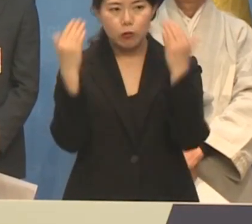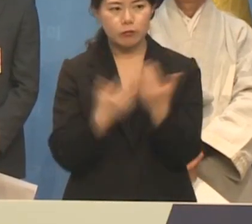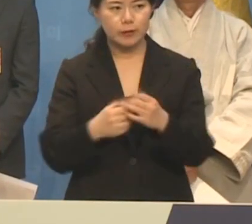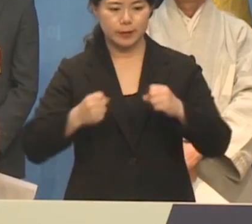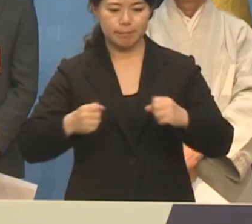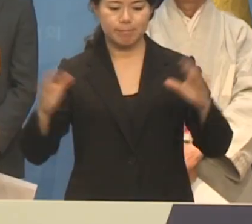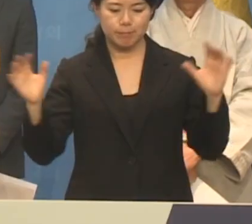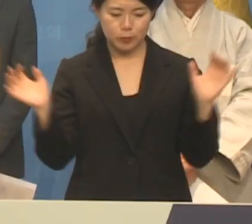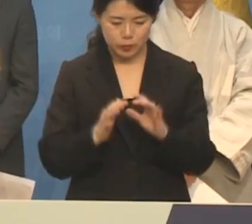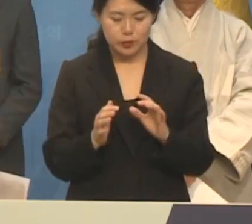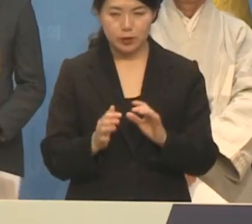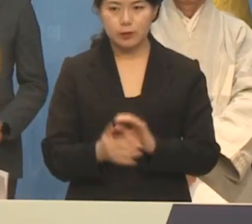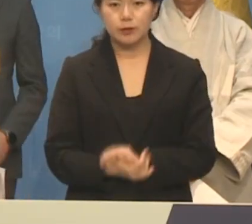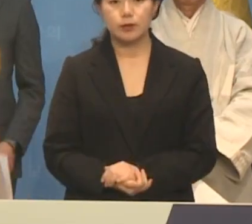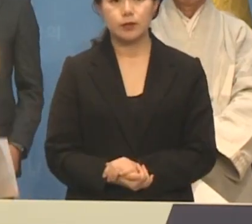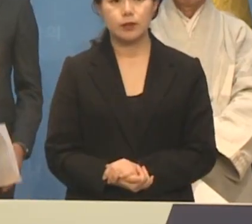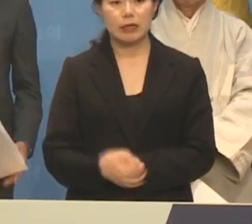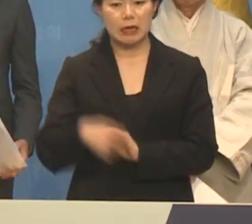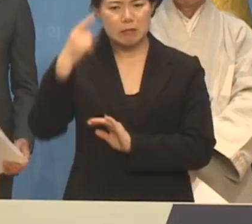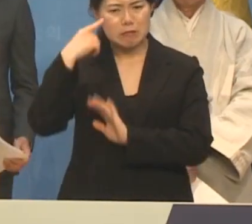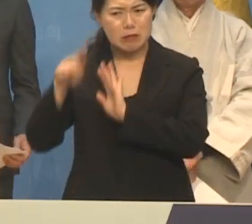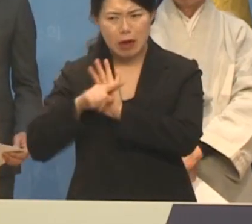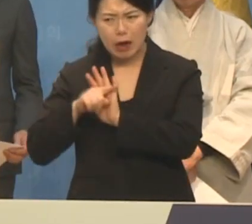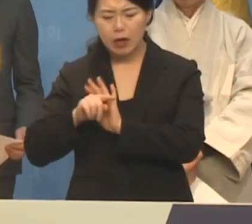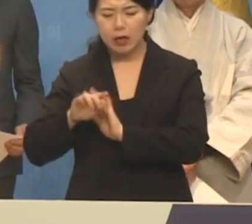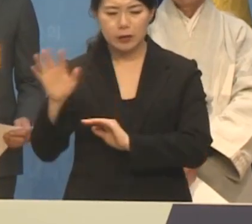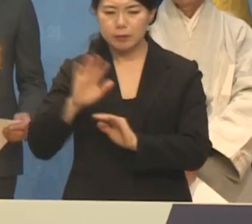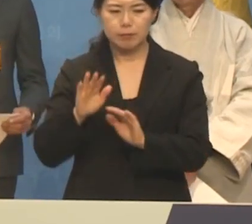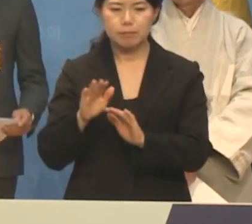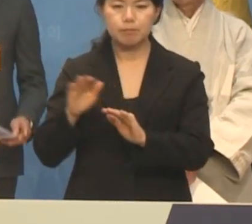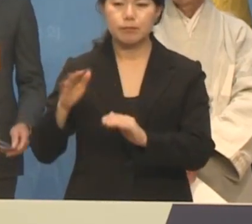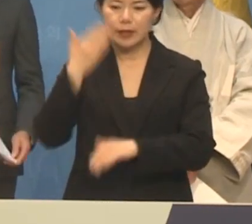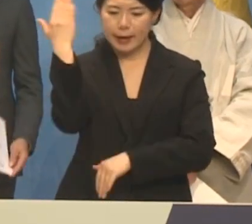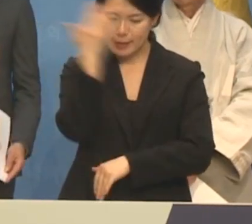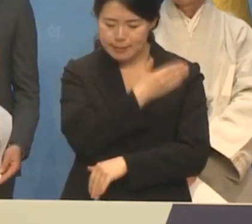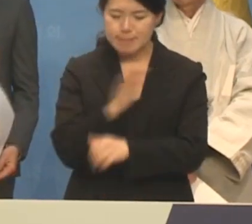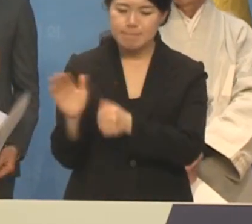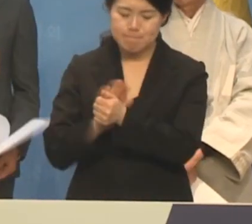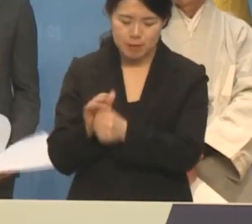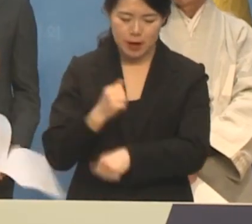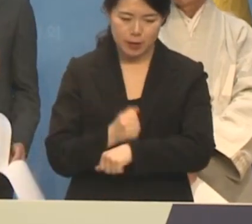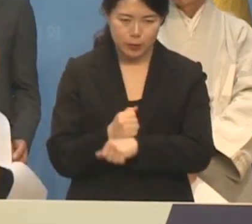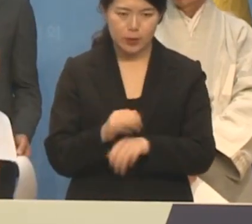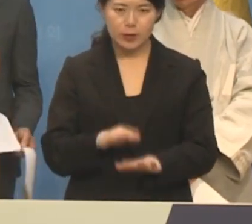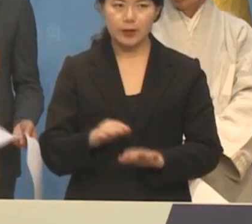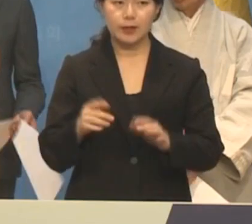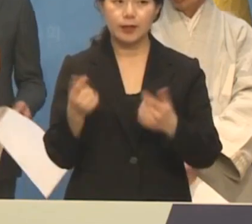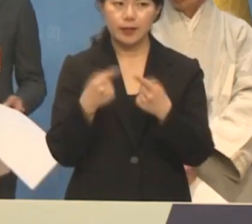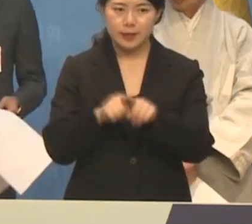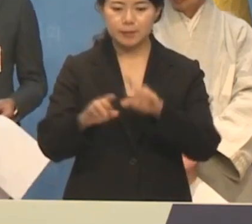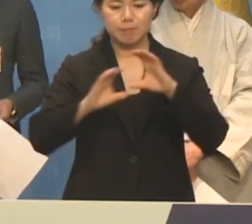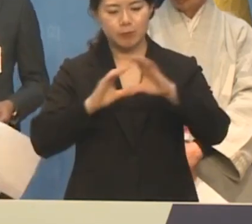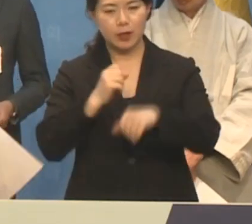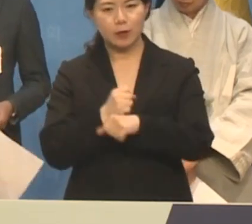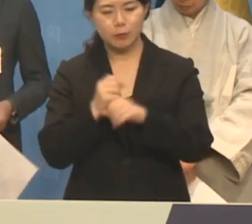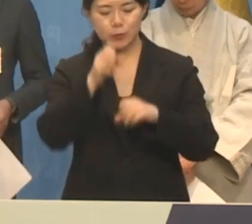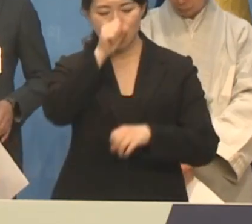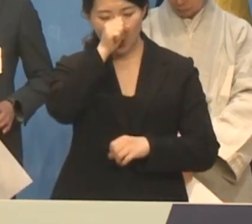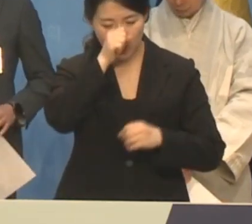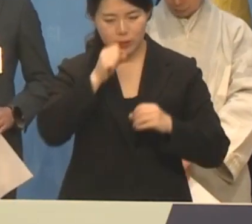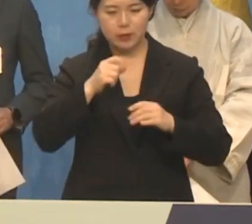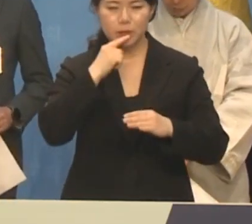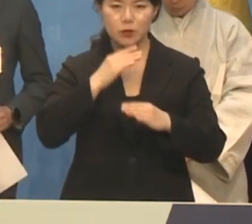합해서 부정하는 것은 조언하고 힘을 합치고 소통을 해서 좋은 또 민주 세상을